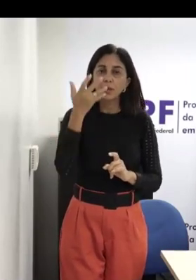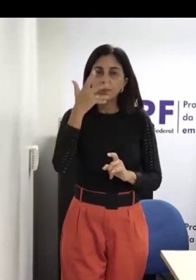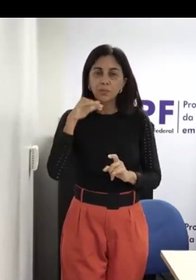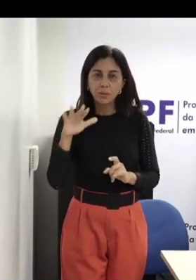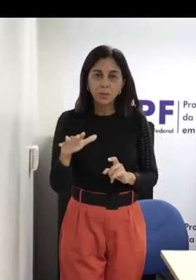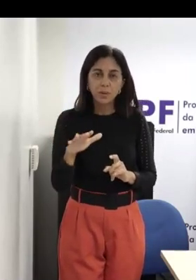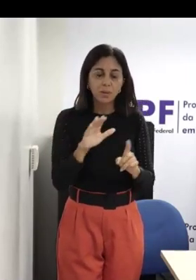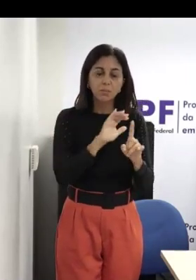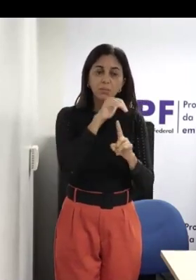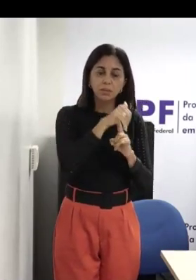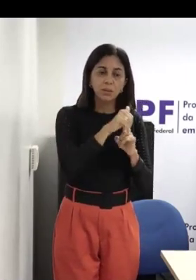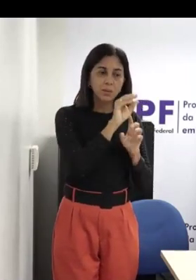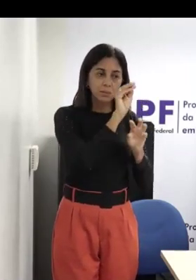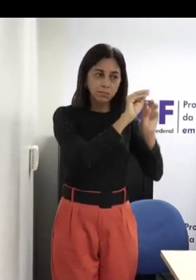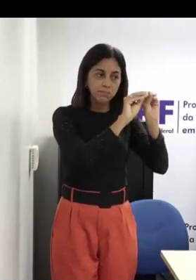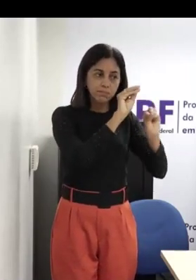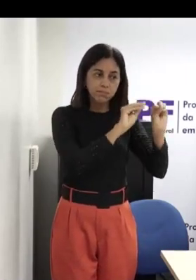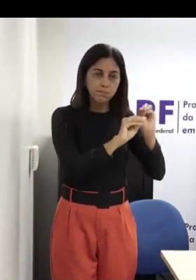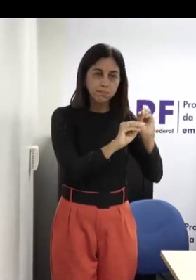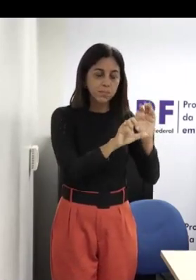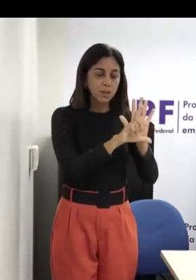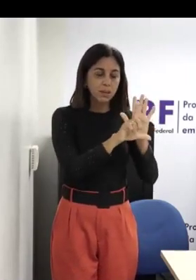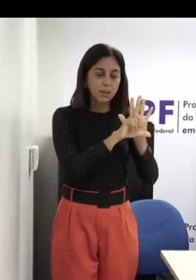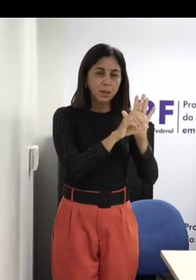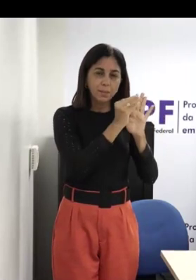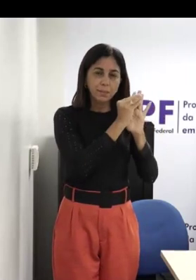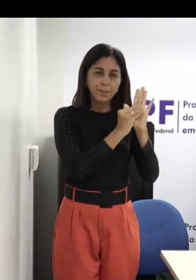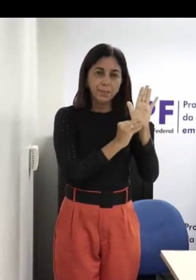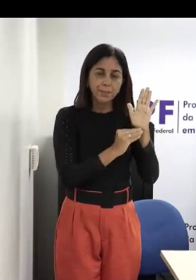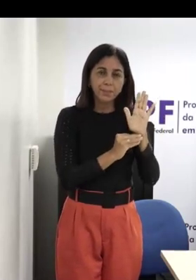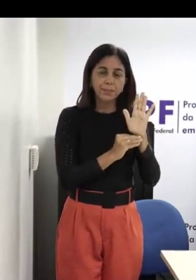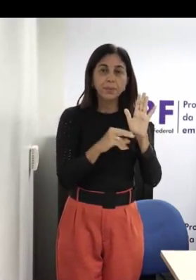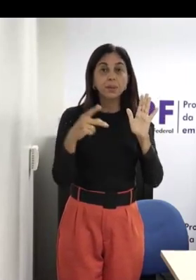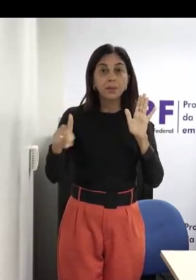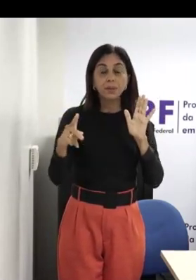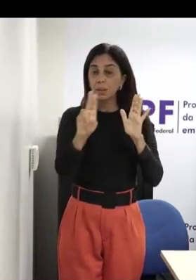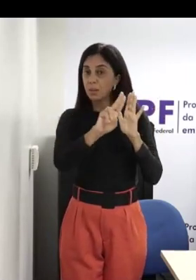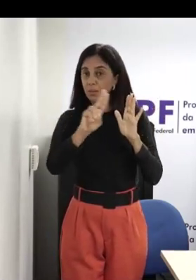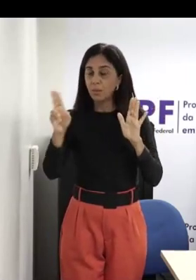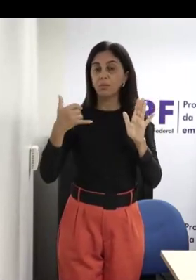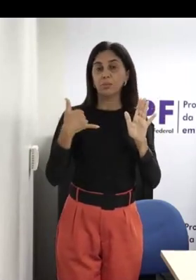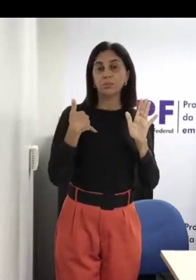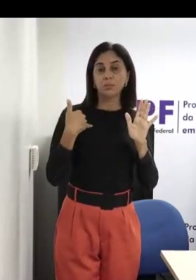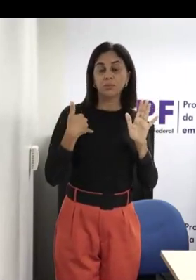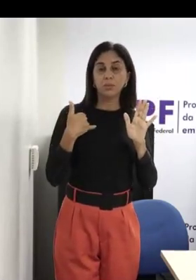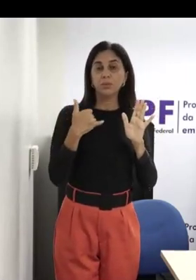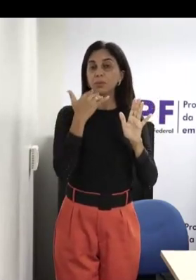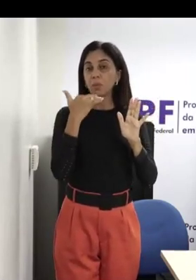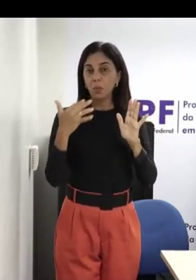banco de dados não deve conter nomes das vítimas ou informações capazes de permitir sua